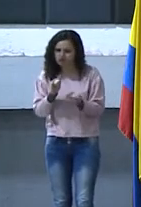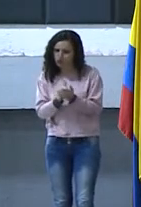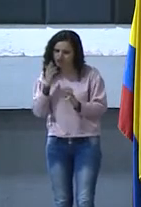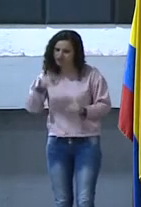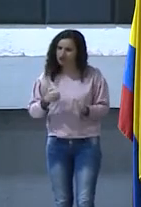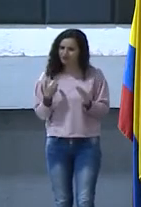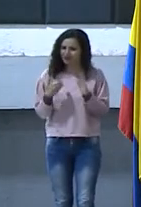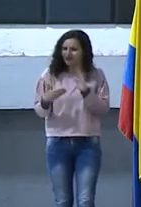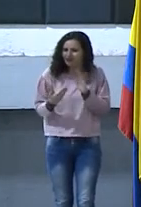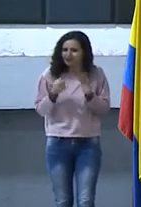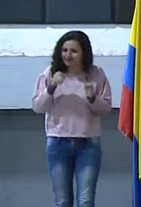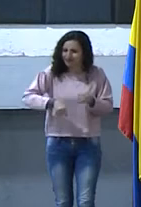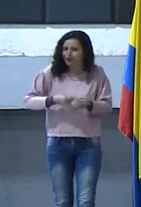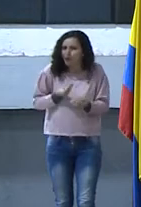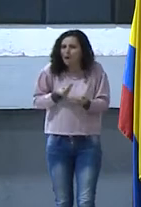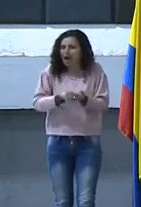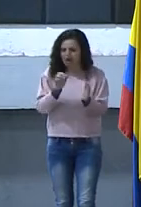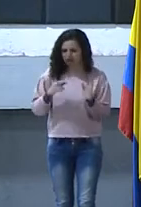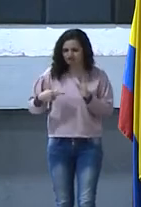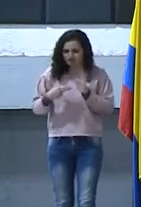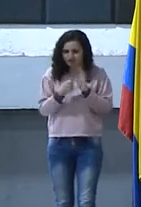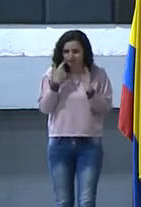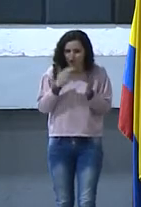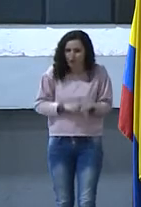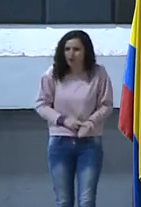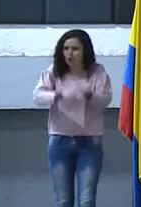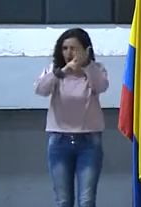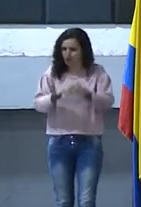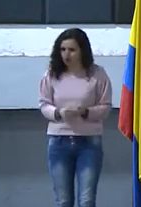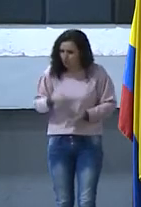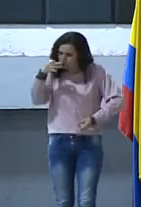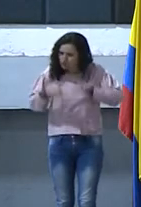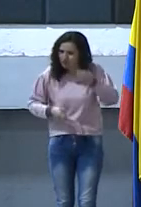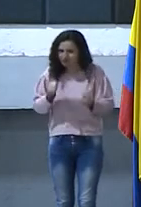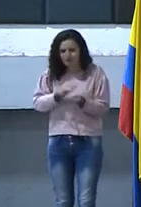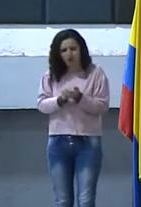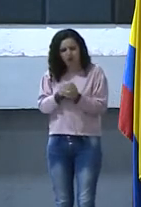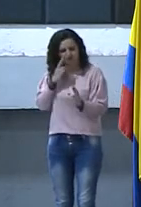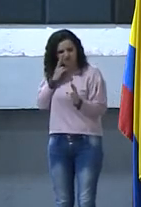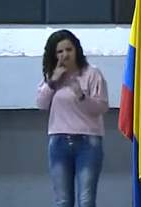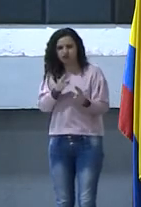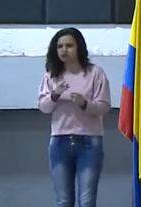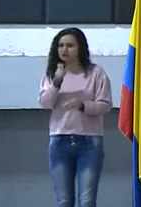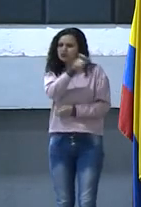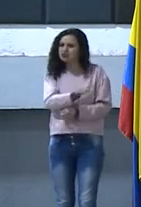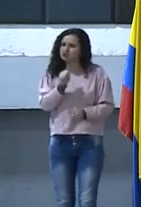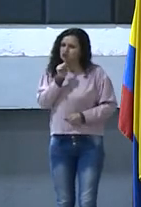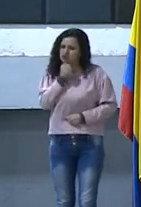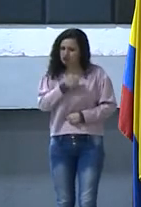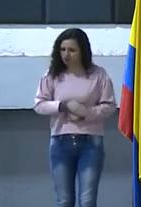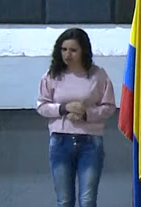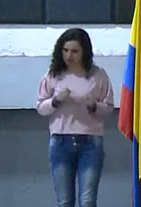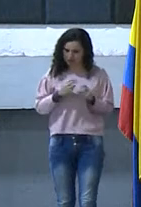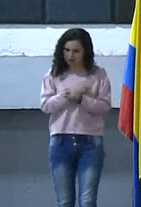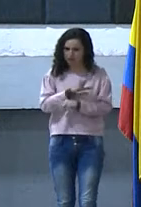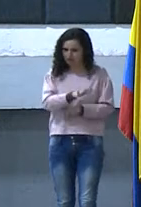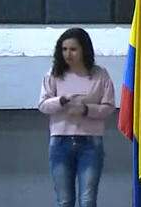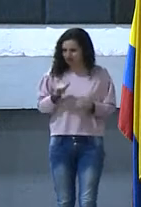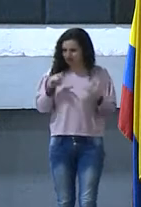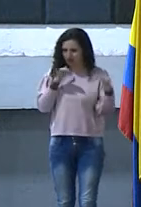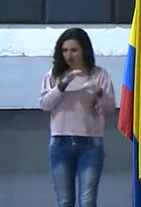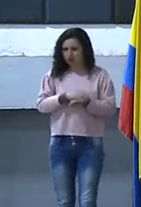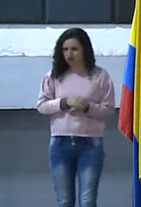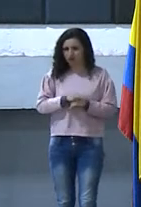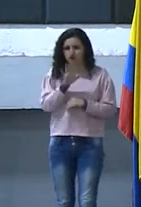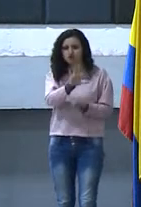verdad y justicia que dignifiquen a las víctimas a los sobrevivientes a